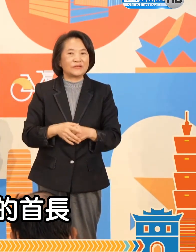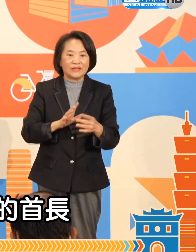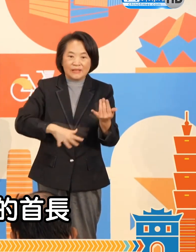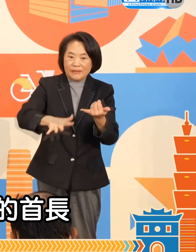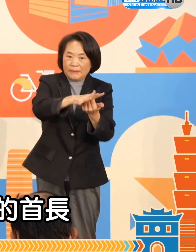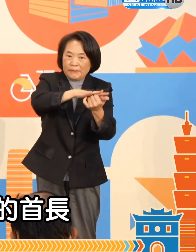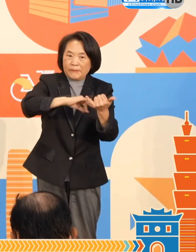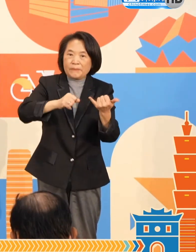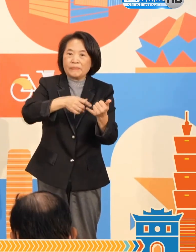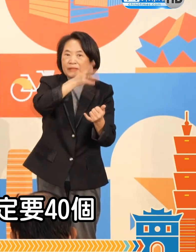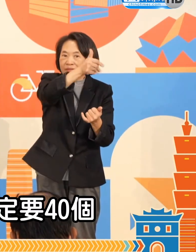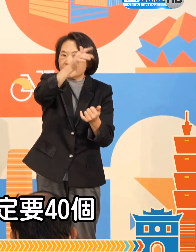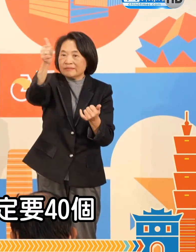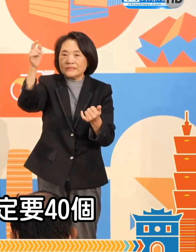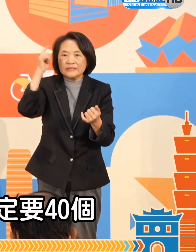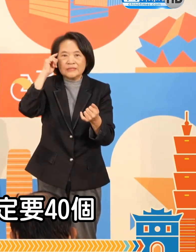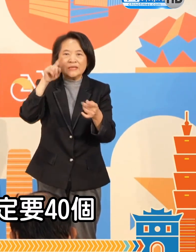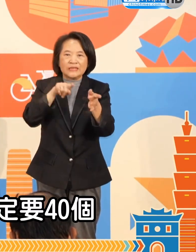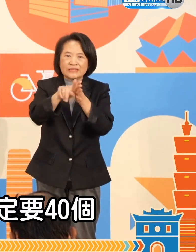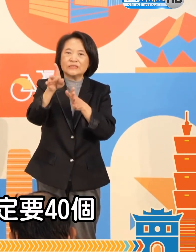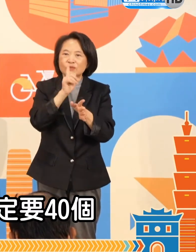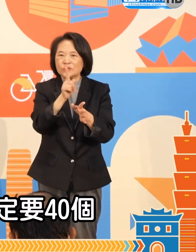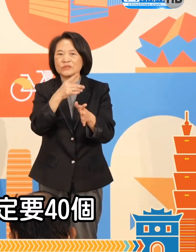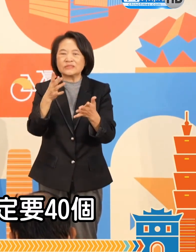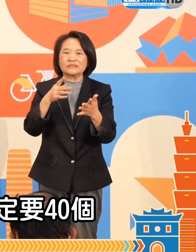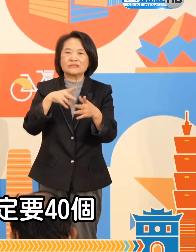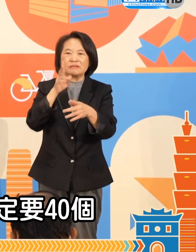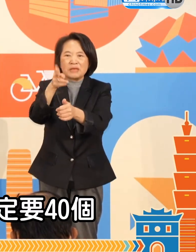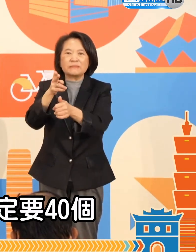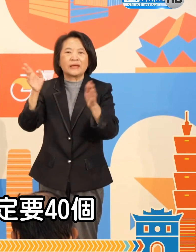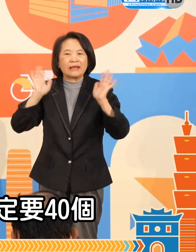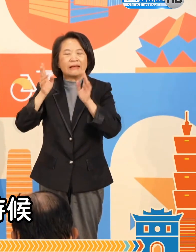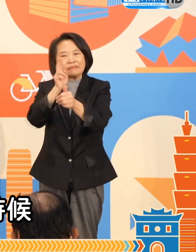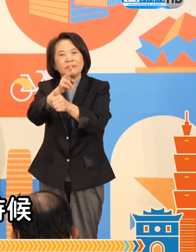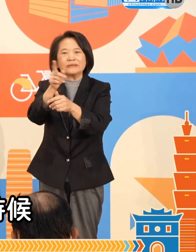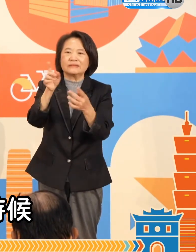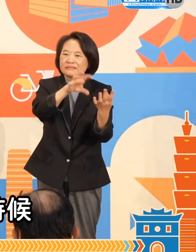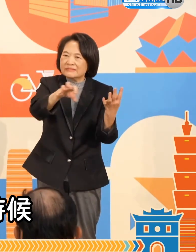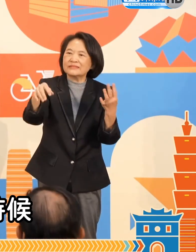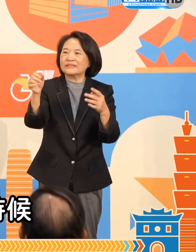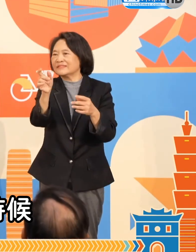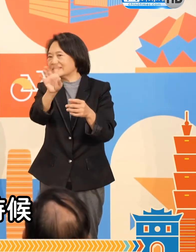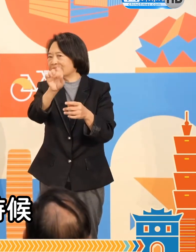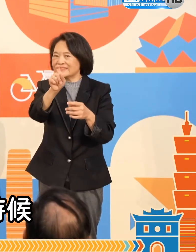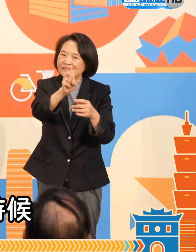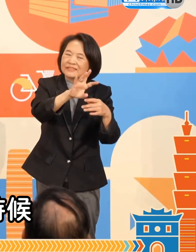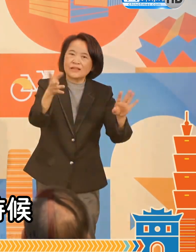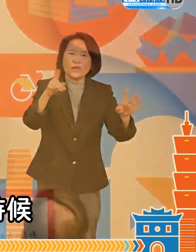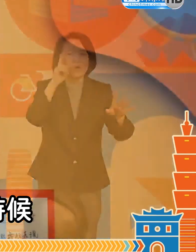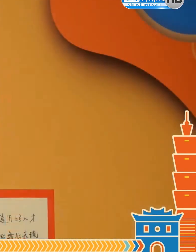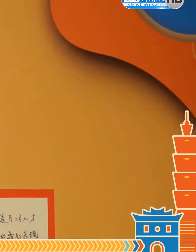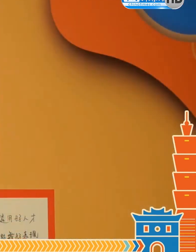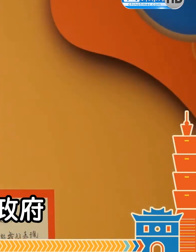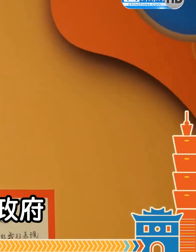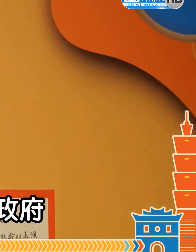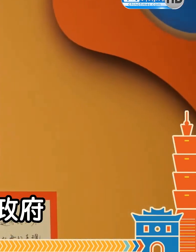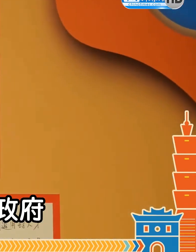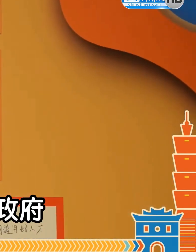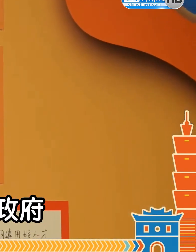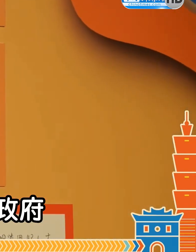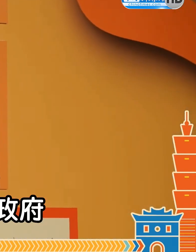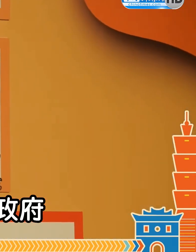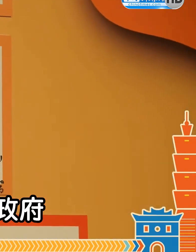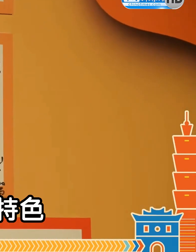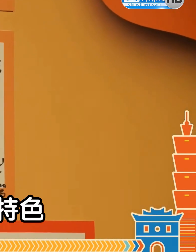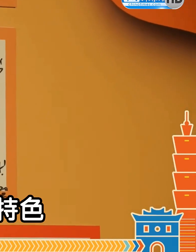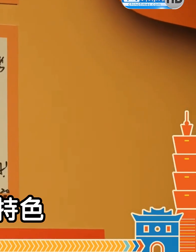所有的首长一直在拼公托一点爱40个，40个开播足欢喜足抢眼的时阵，只有台北市